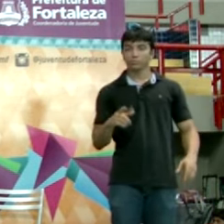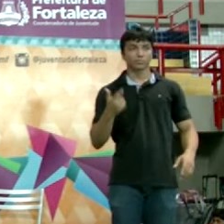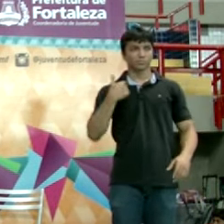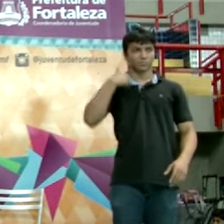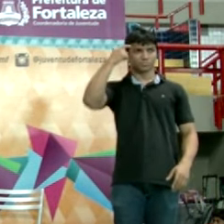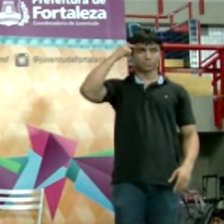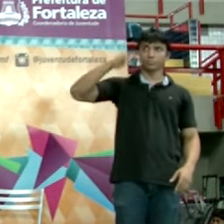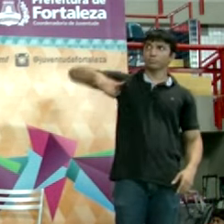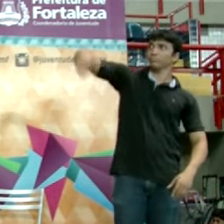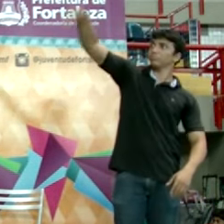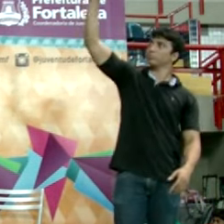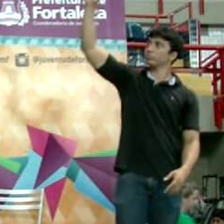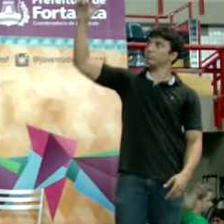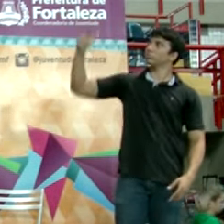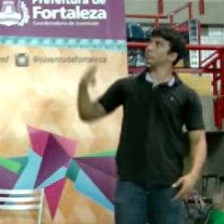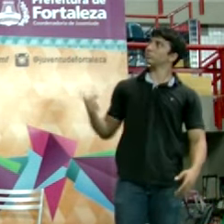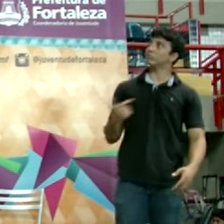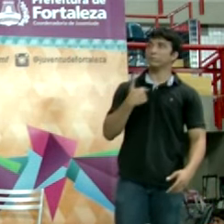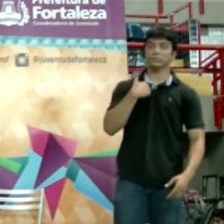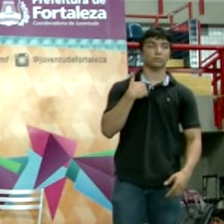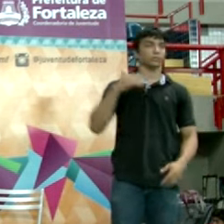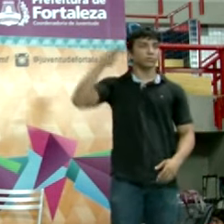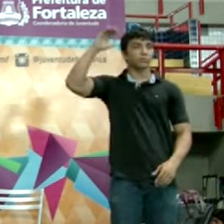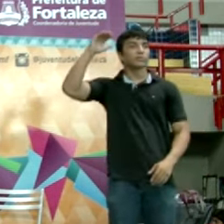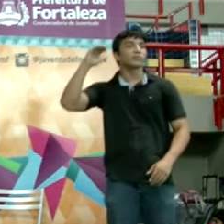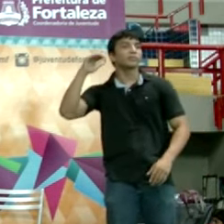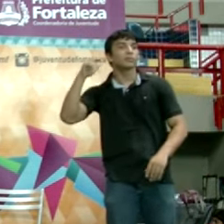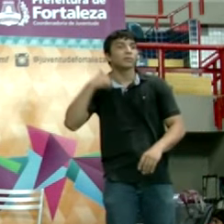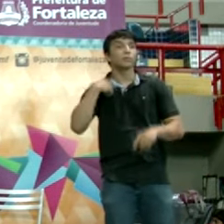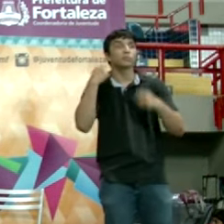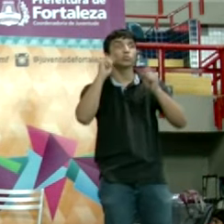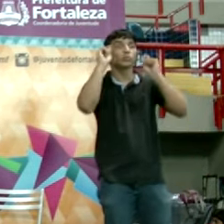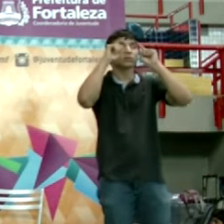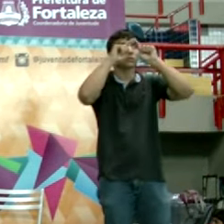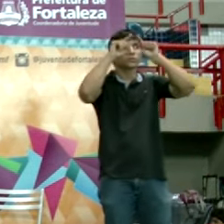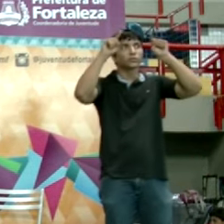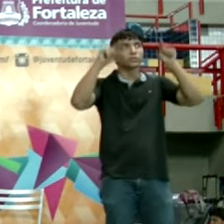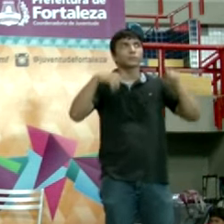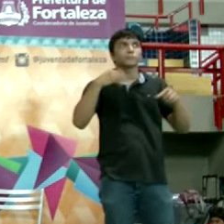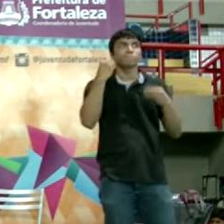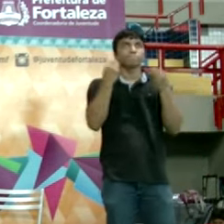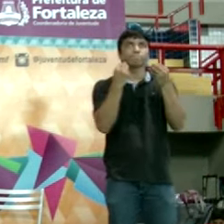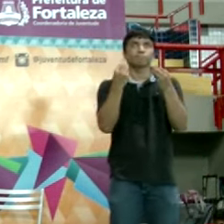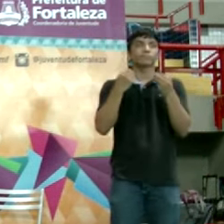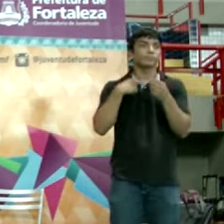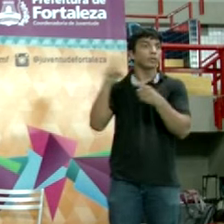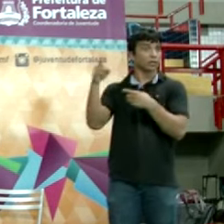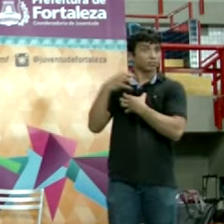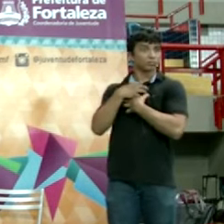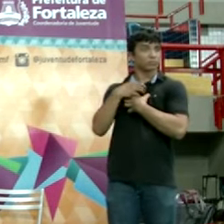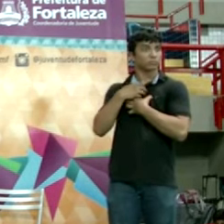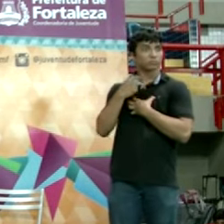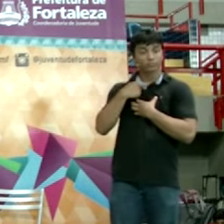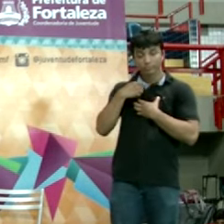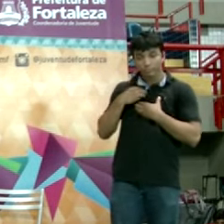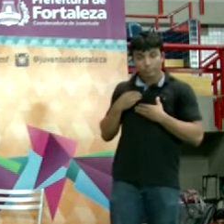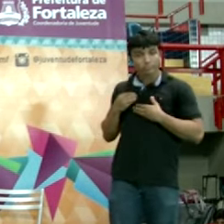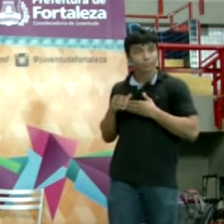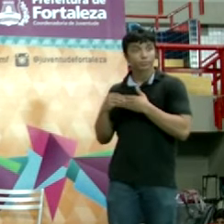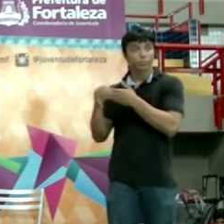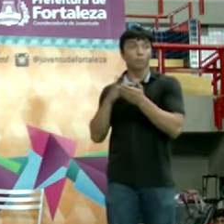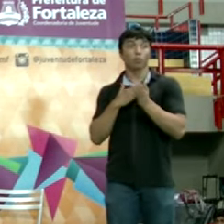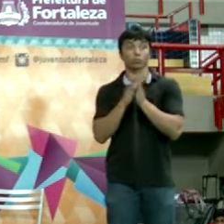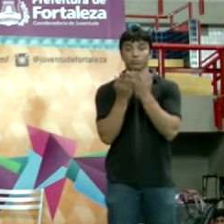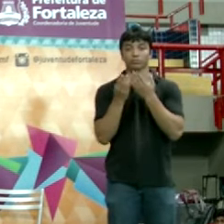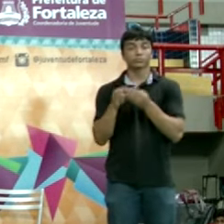Eu pensei que ele era tão grande na Canção Nova, né? Então se você planejar, você vai em algum momento... Ei, em